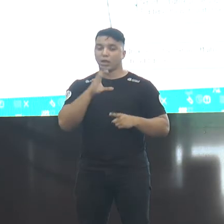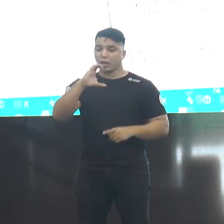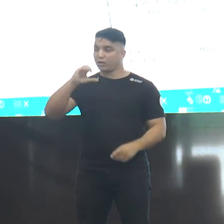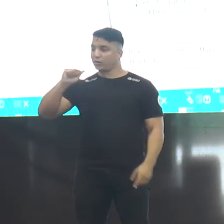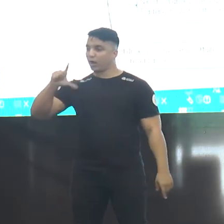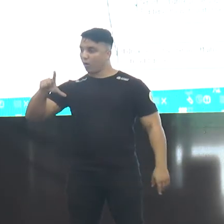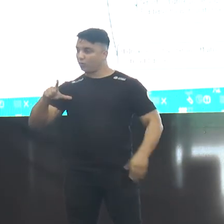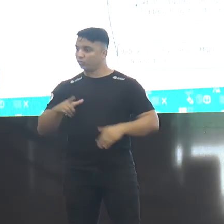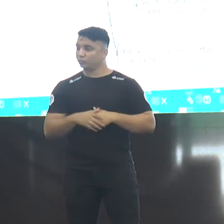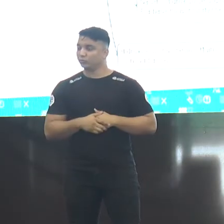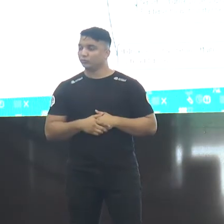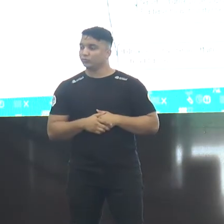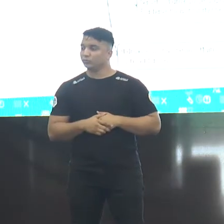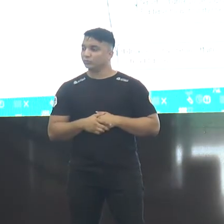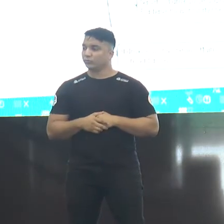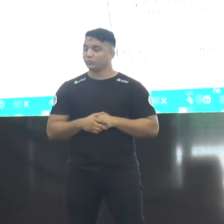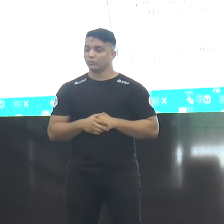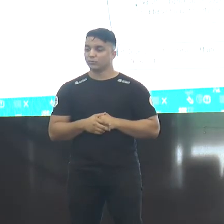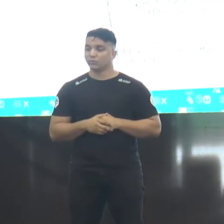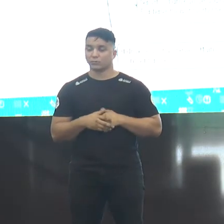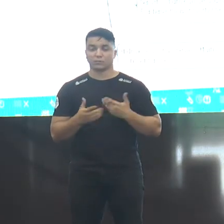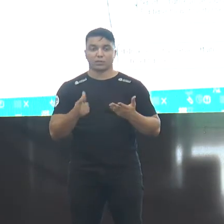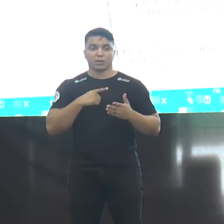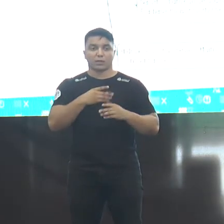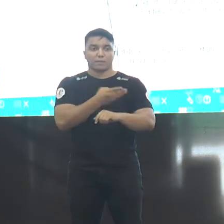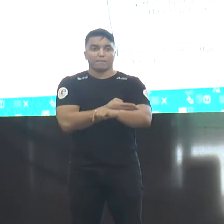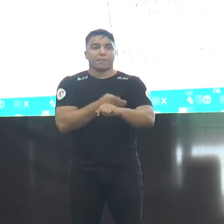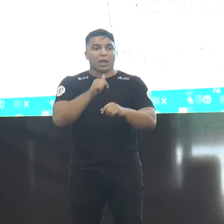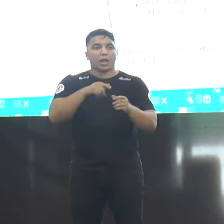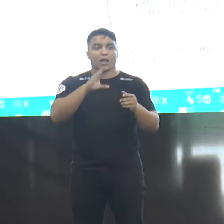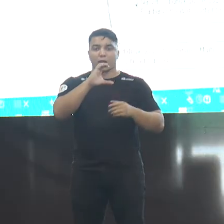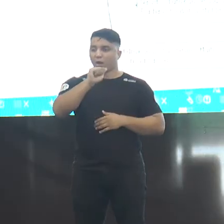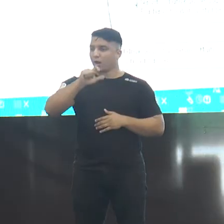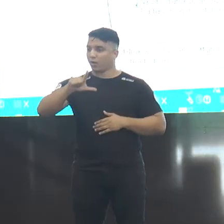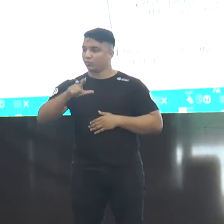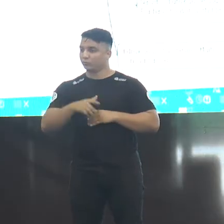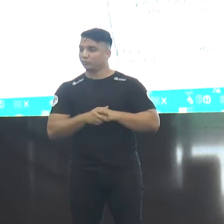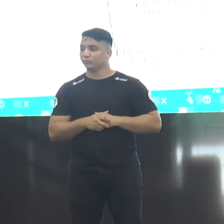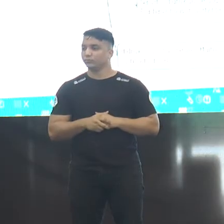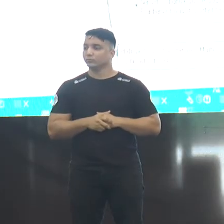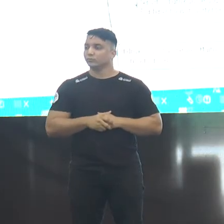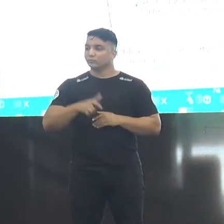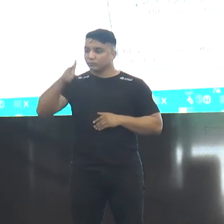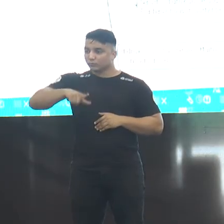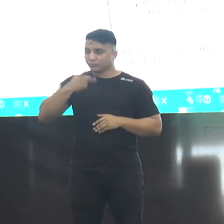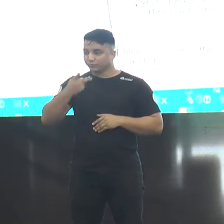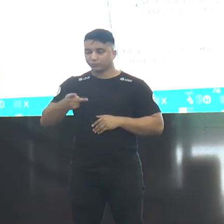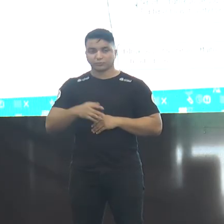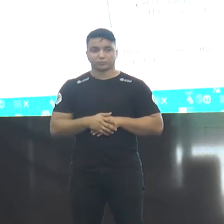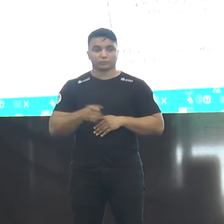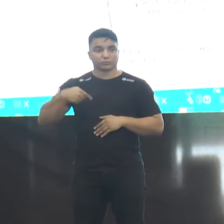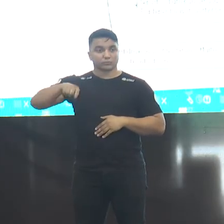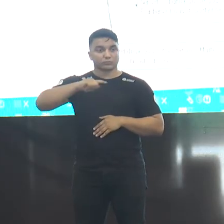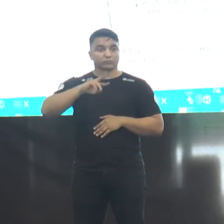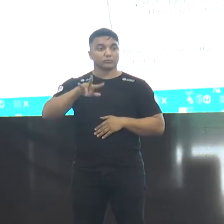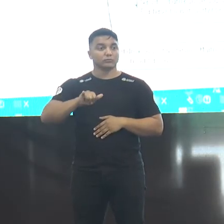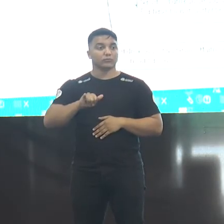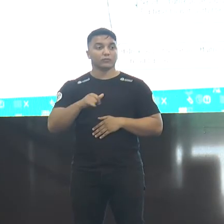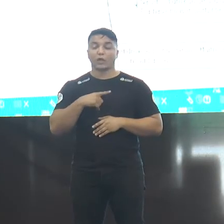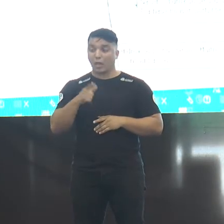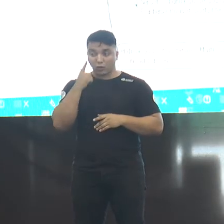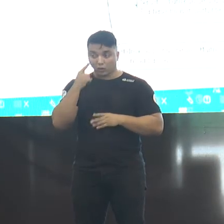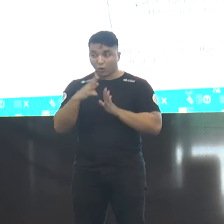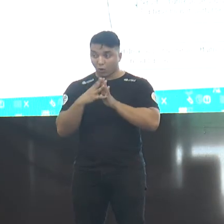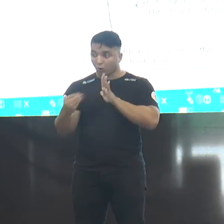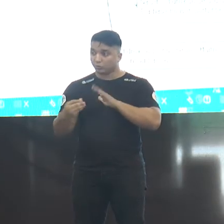de cal. Você sabe, passou, saiu branco, é cal. Então eu vou repetir aqui e vocês vão